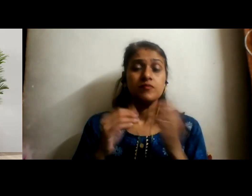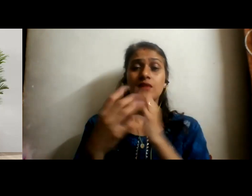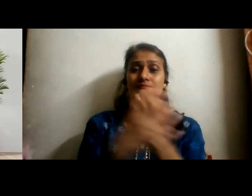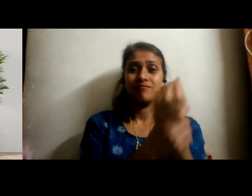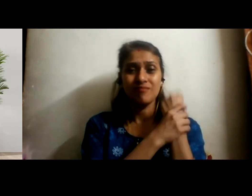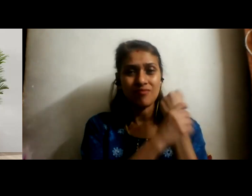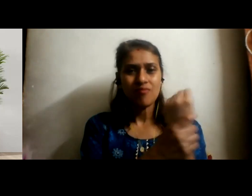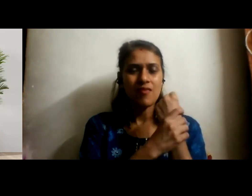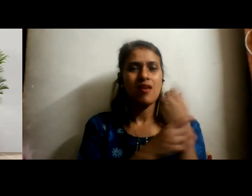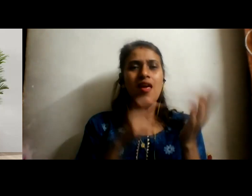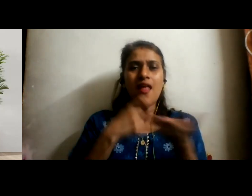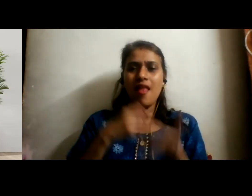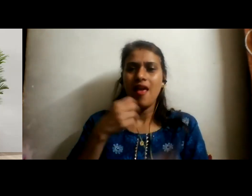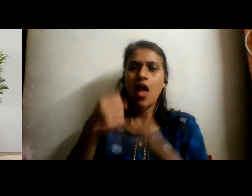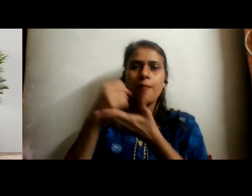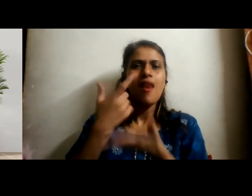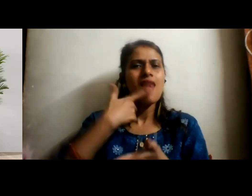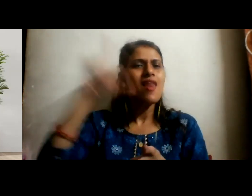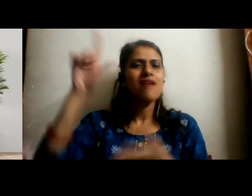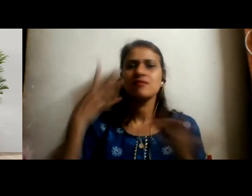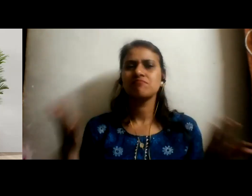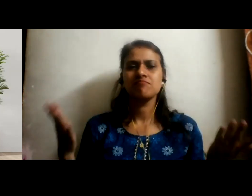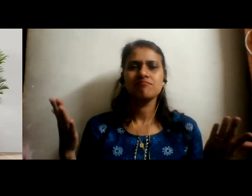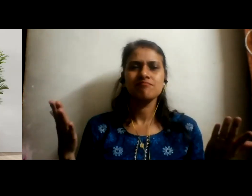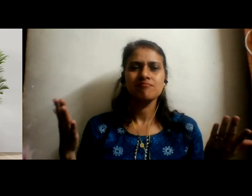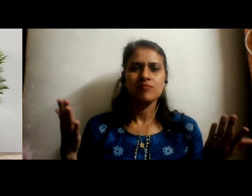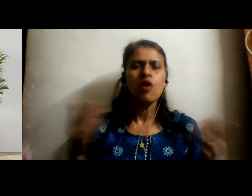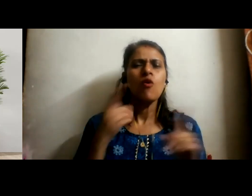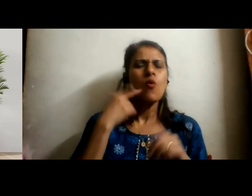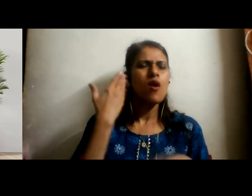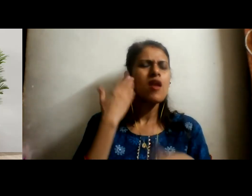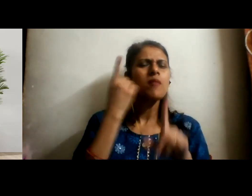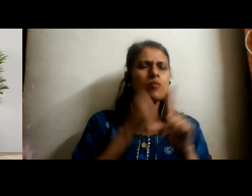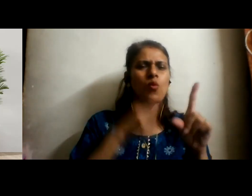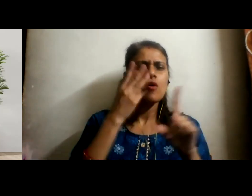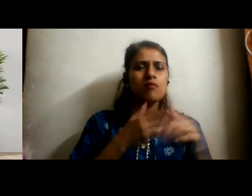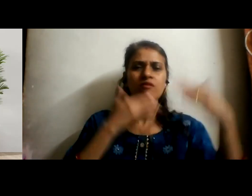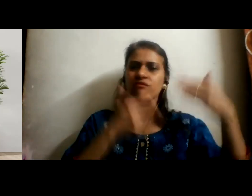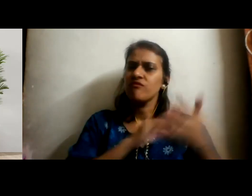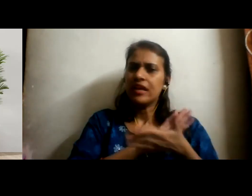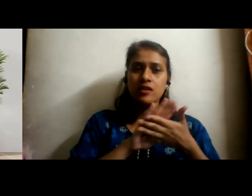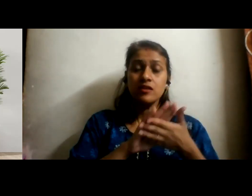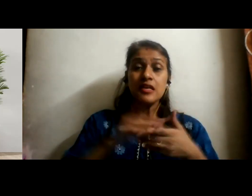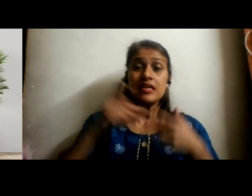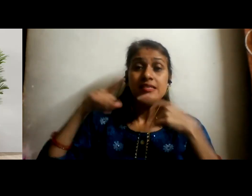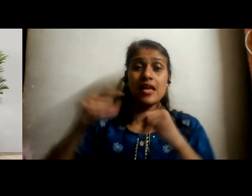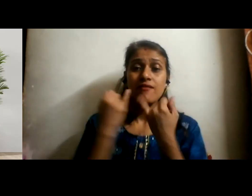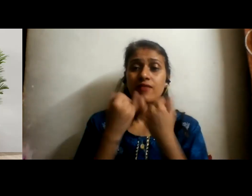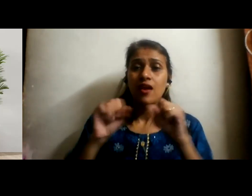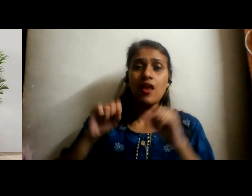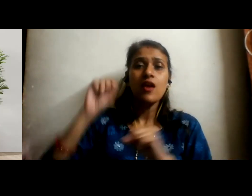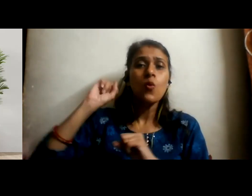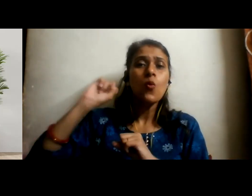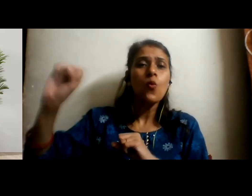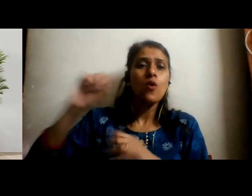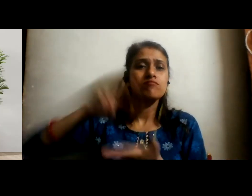रिहैबिलिटेशन सर्विसेज काम नहीं करती है, वहां पर आता है कि आपने एक हद तक उन्हें सेल्फ डिपेंडेंट बना दिया, आपने उनकी इंटरेस्ट आइडेंटिफाई कर